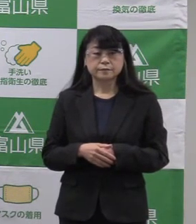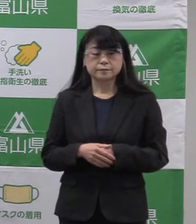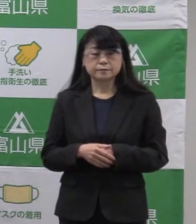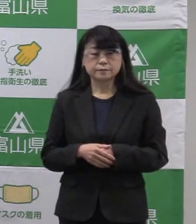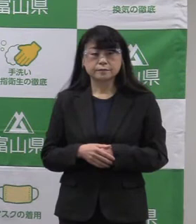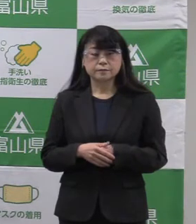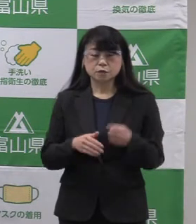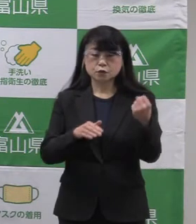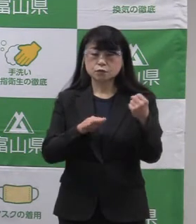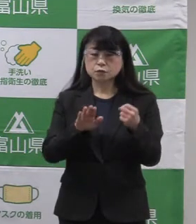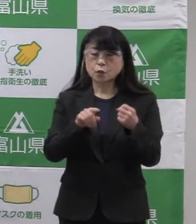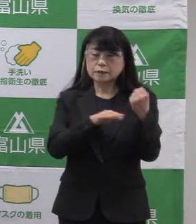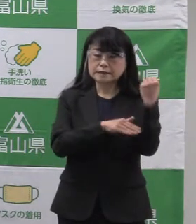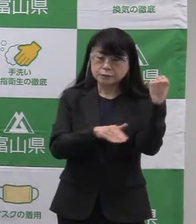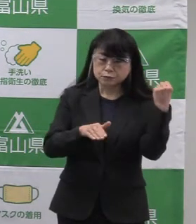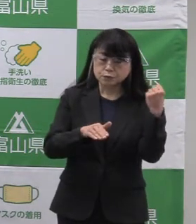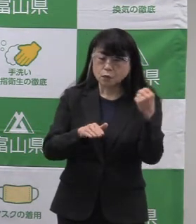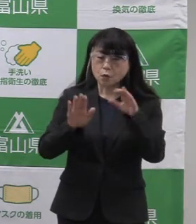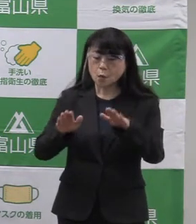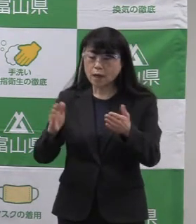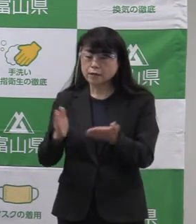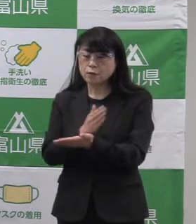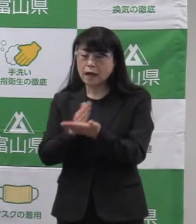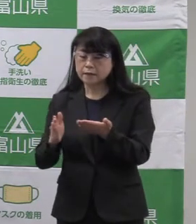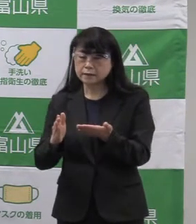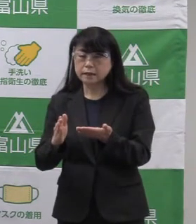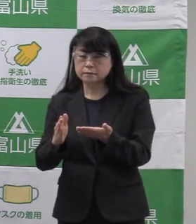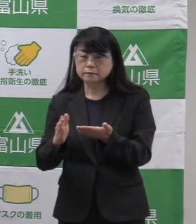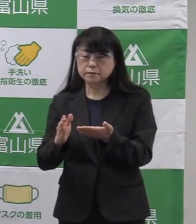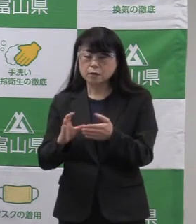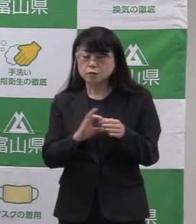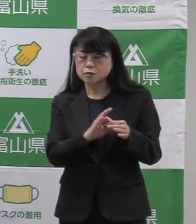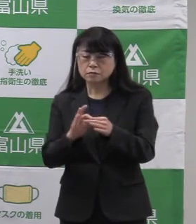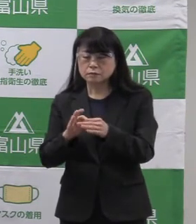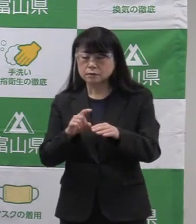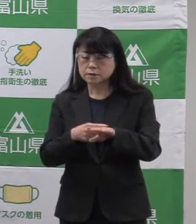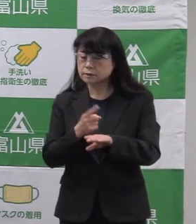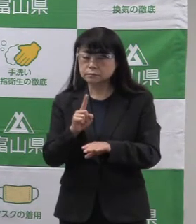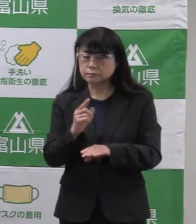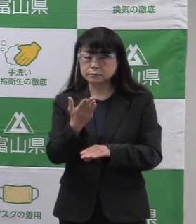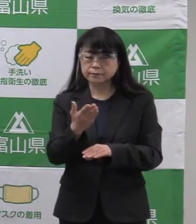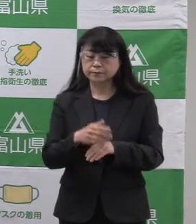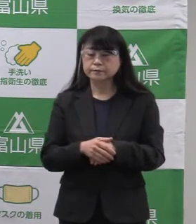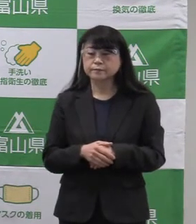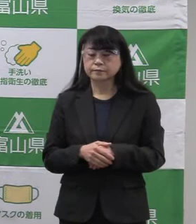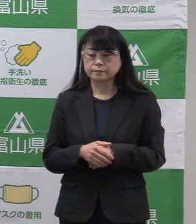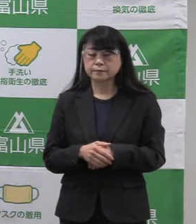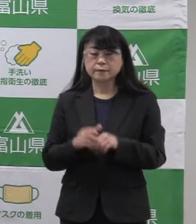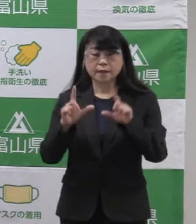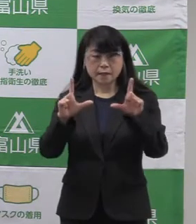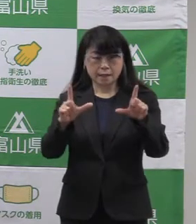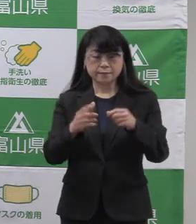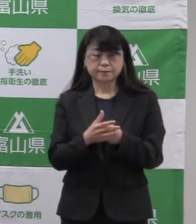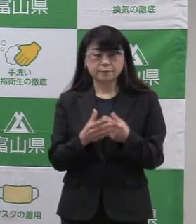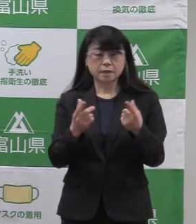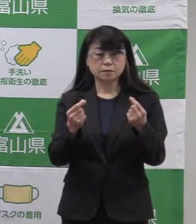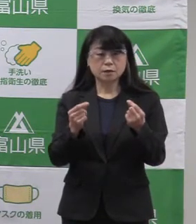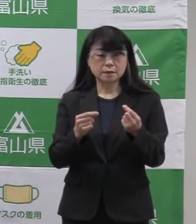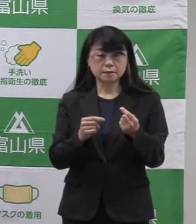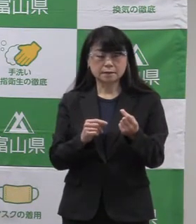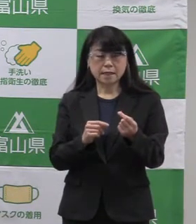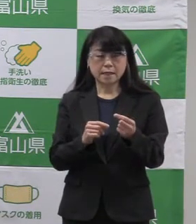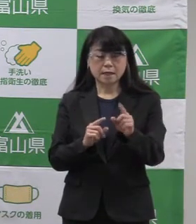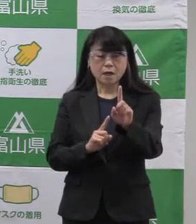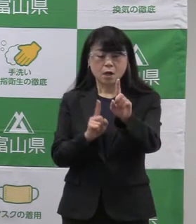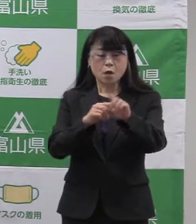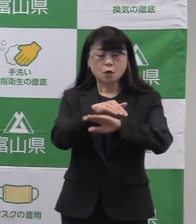その基準と今回 その判断というのはどういうふうなことでこう判断されたんでしょうか。 そうですね、基本はロードマップにおける富